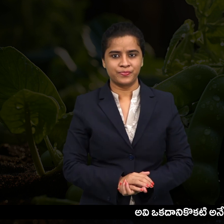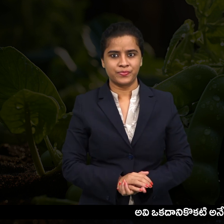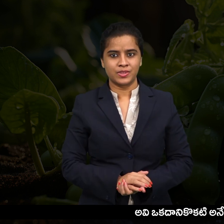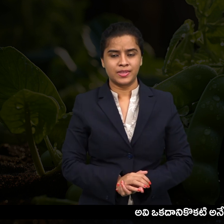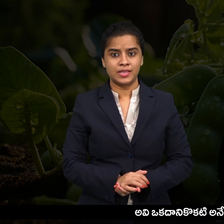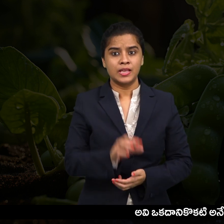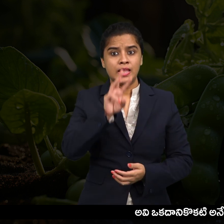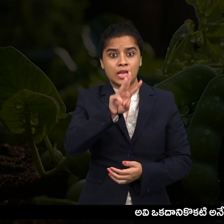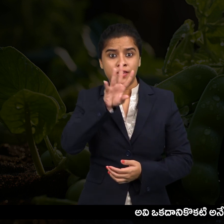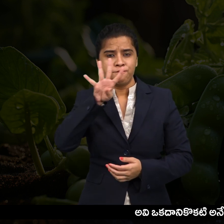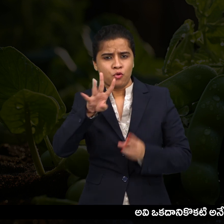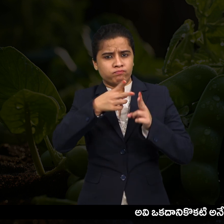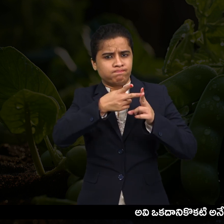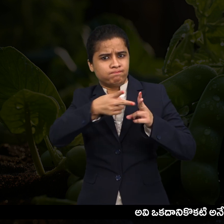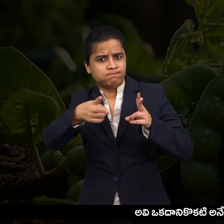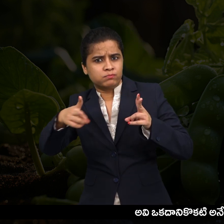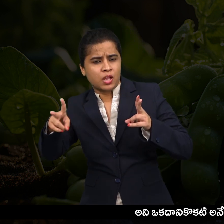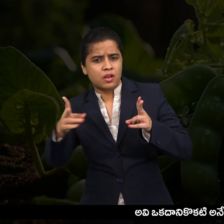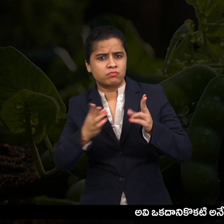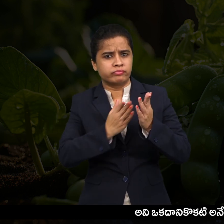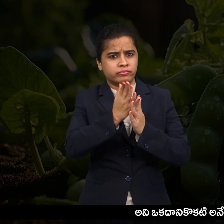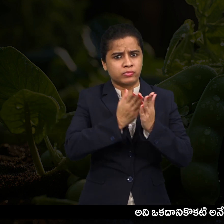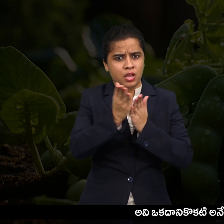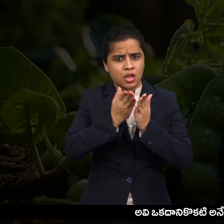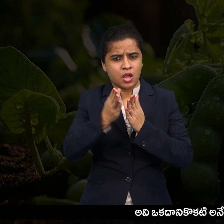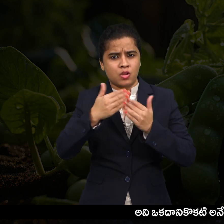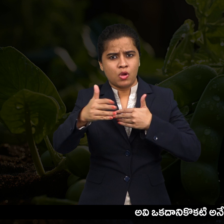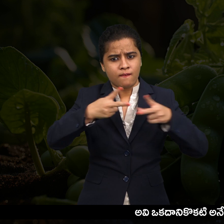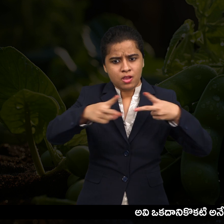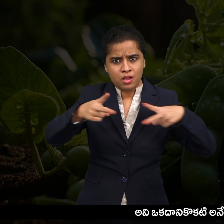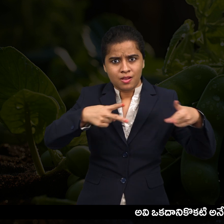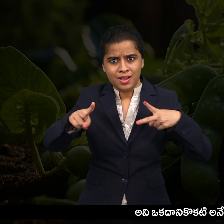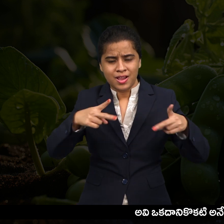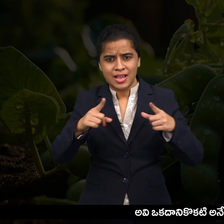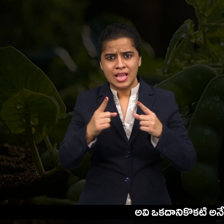అవి ఒకదానితో ఒకటి అనేక విధాలుగా భిన్నంగా ఉంటాయి.